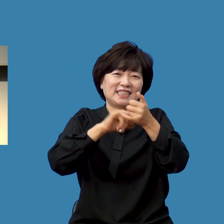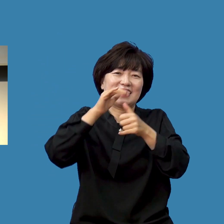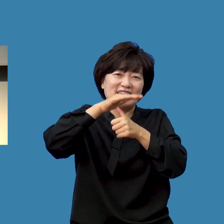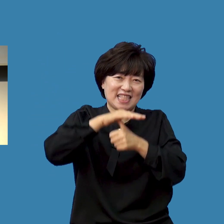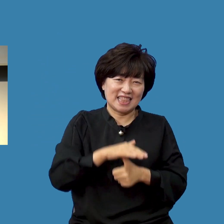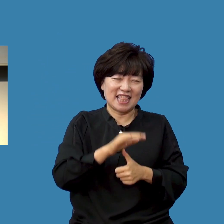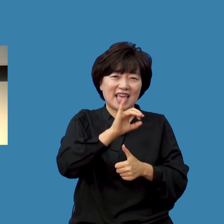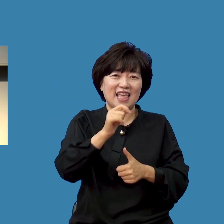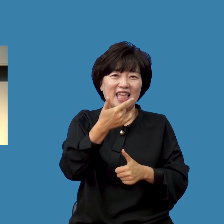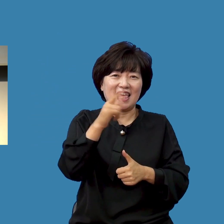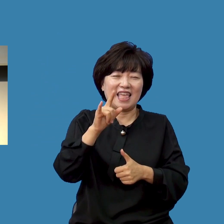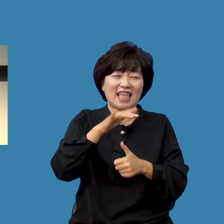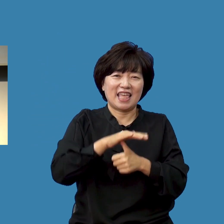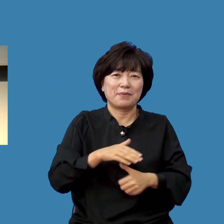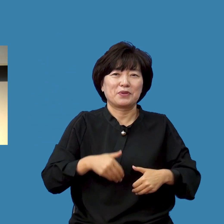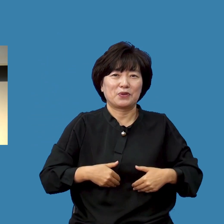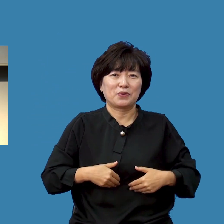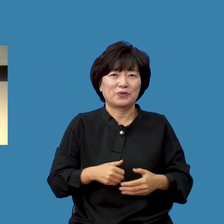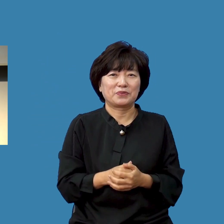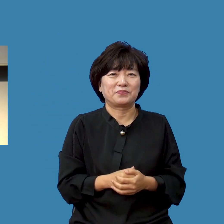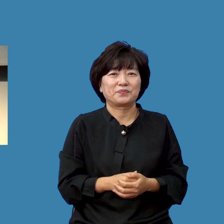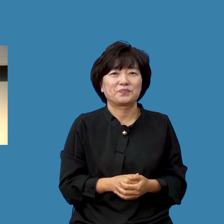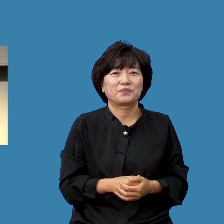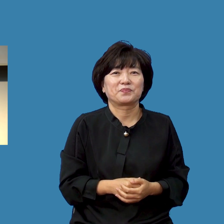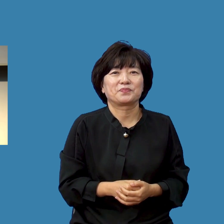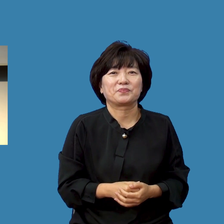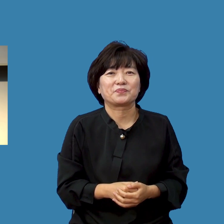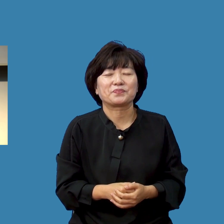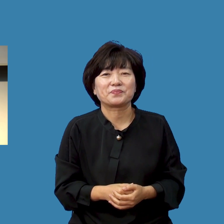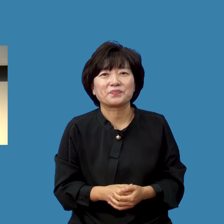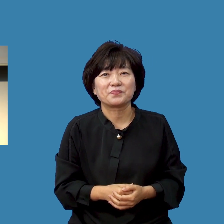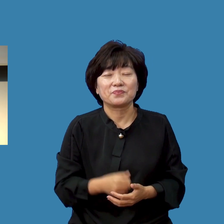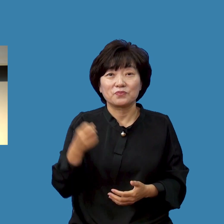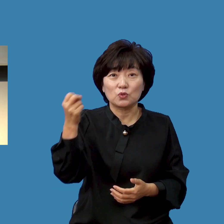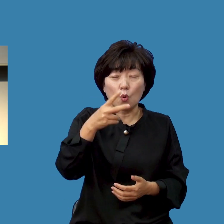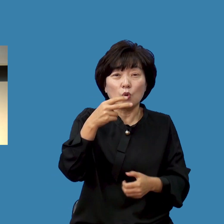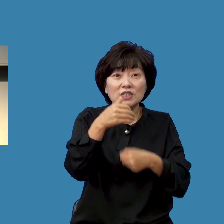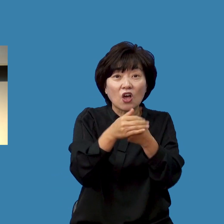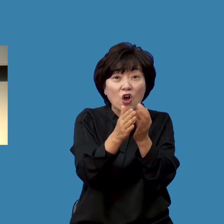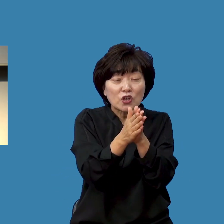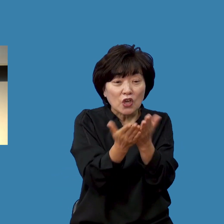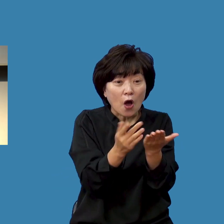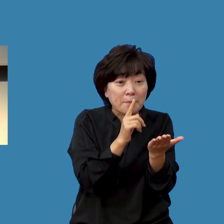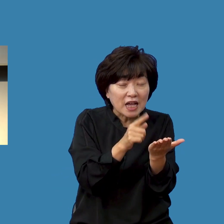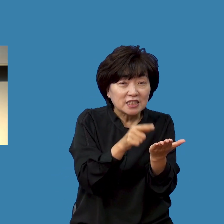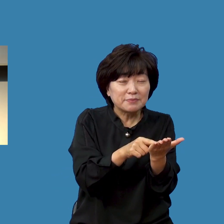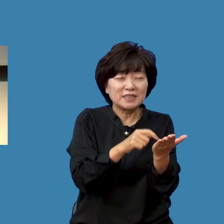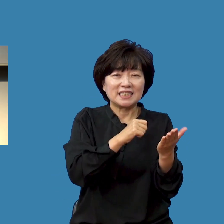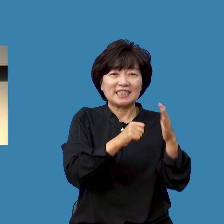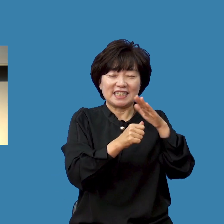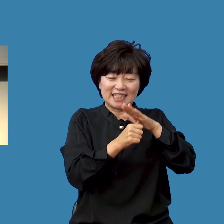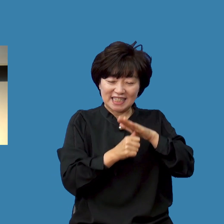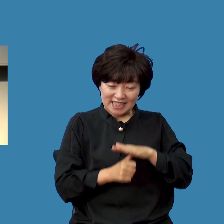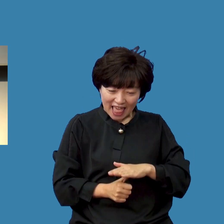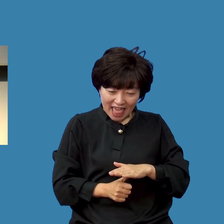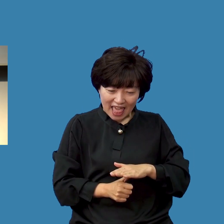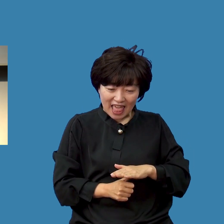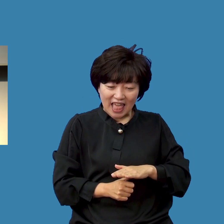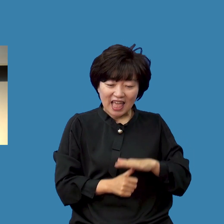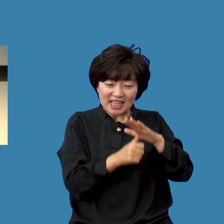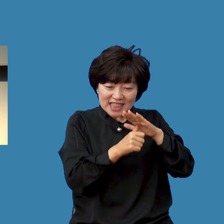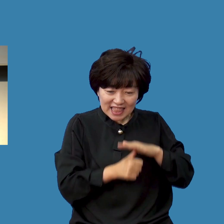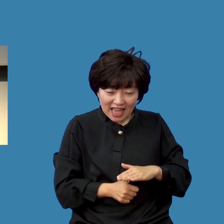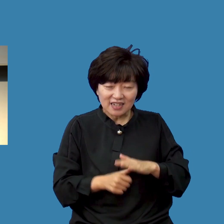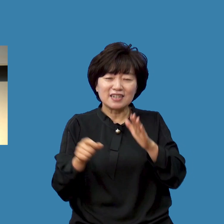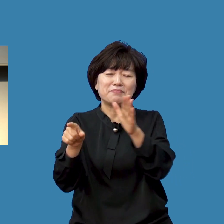필요합니다. 인내 없이 영적인 결과를 보는 경우는 없습니다. 그리고 성경은 이 인내를 뭐라 그러냐 하면 믿음이라